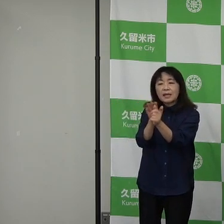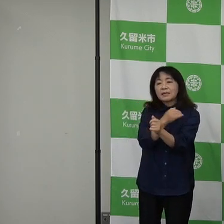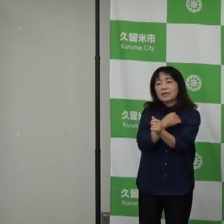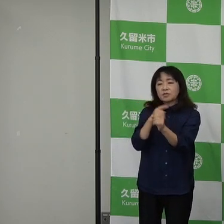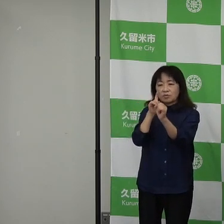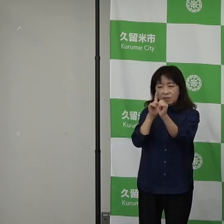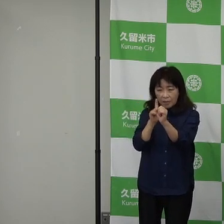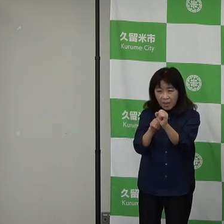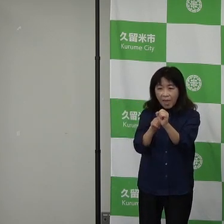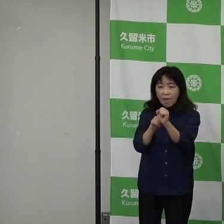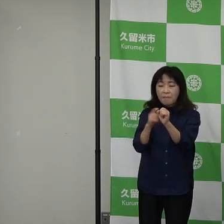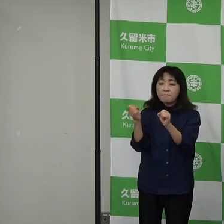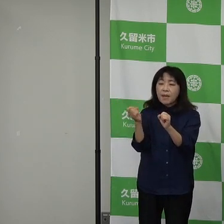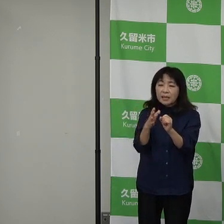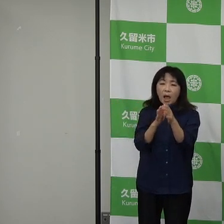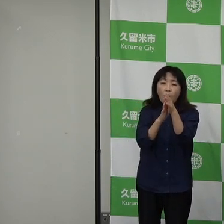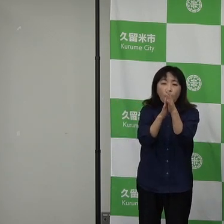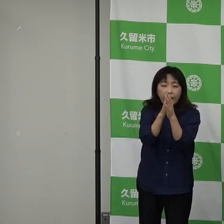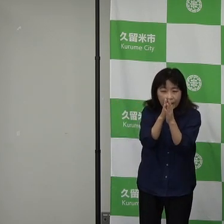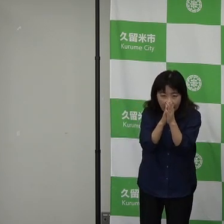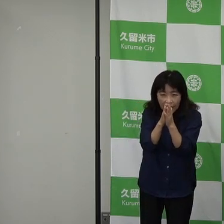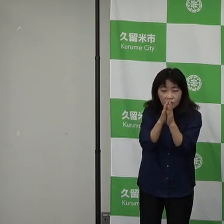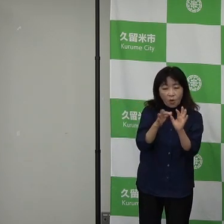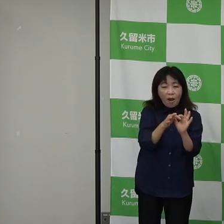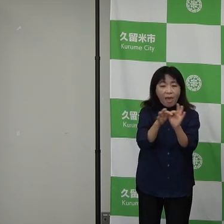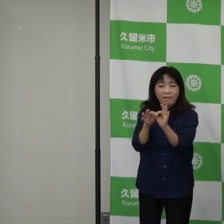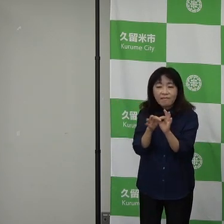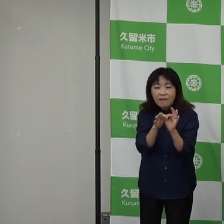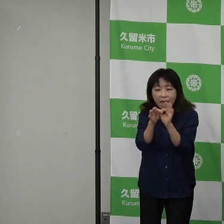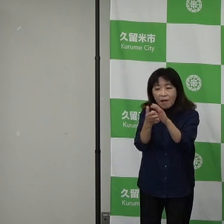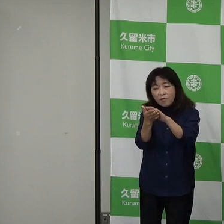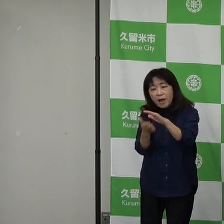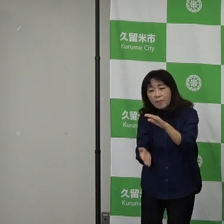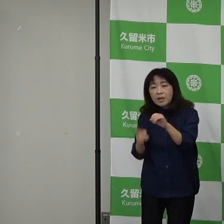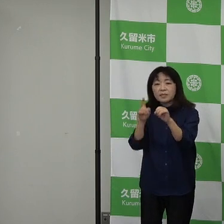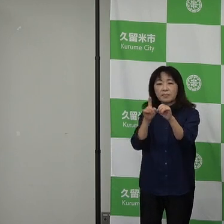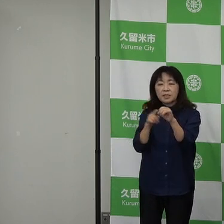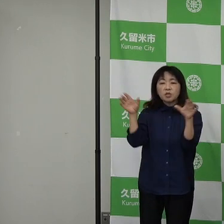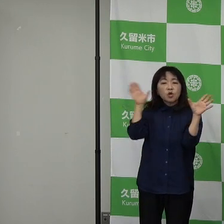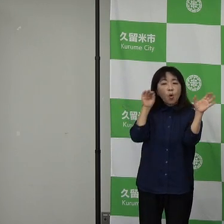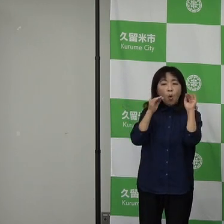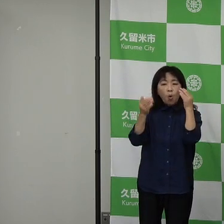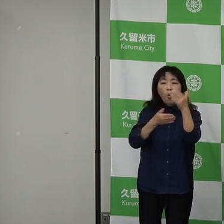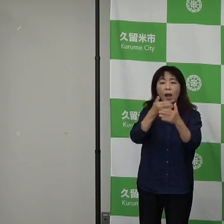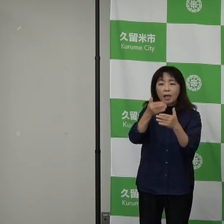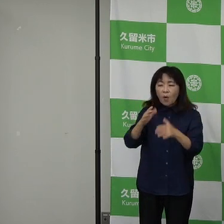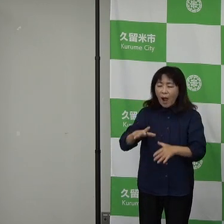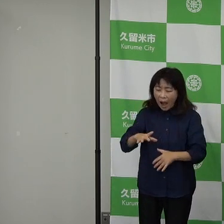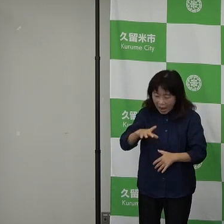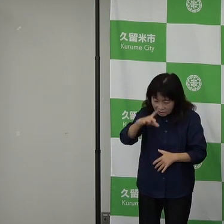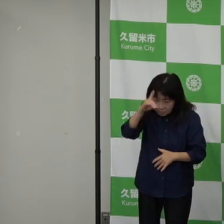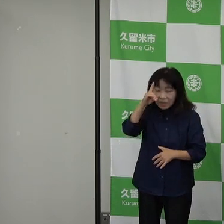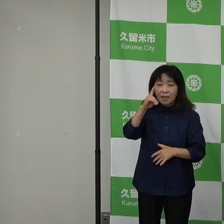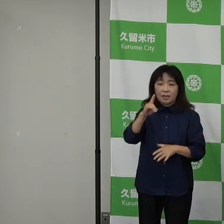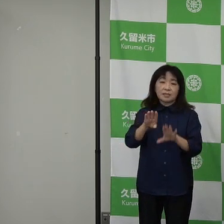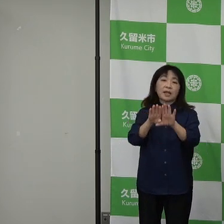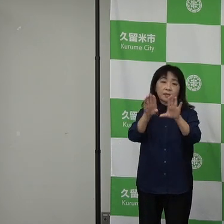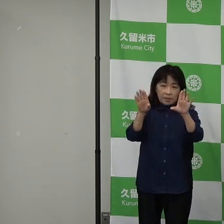よう、またお願いの連携が深まるよう情報交換会を初めて開催をいたします